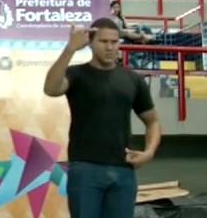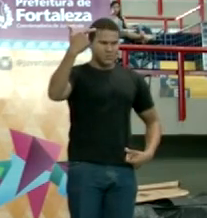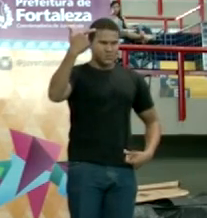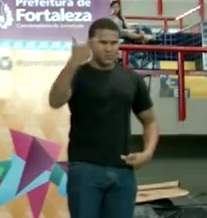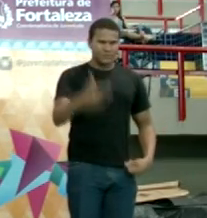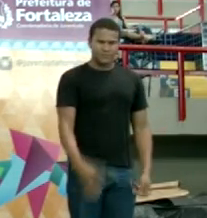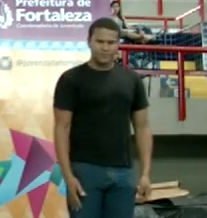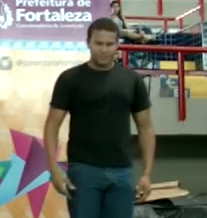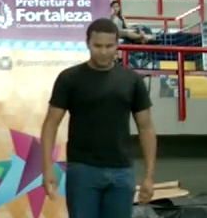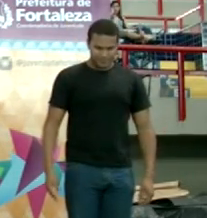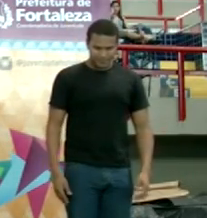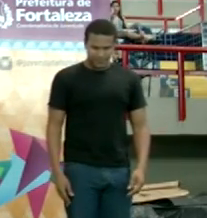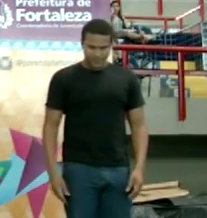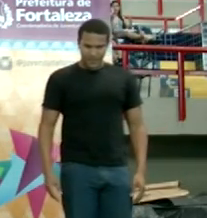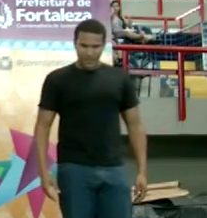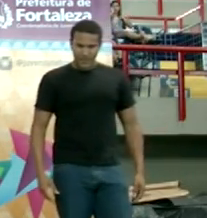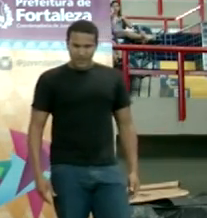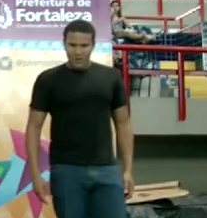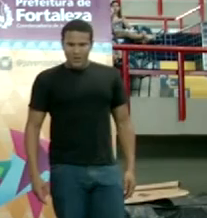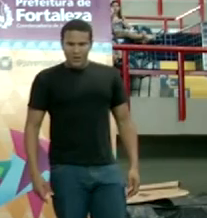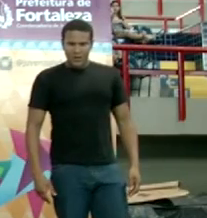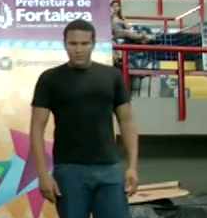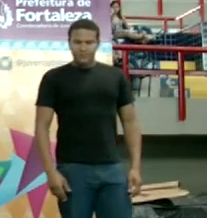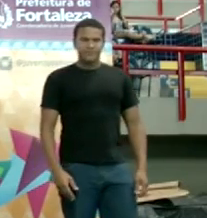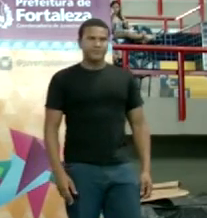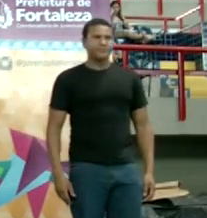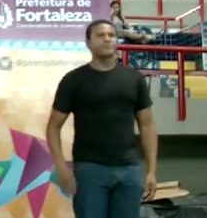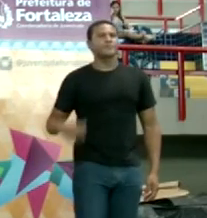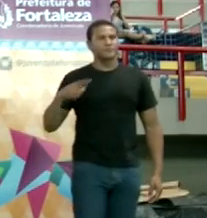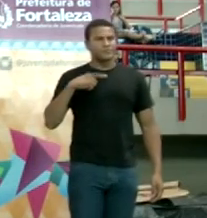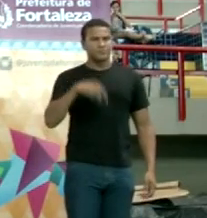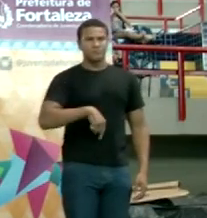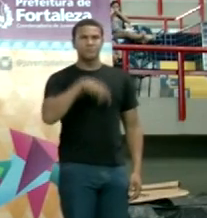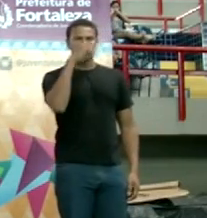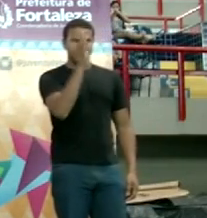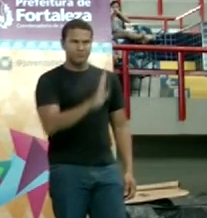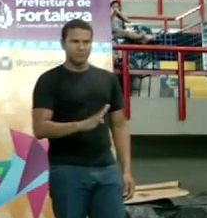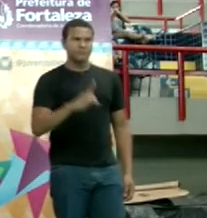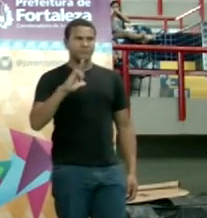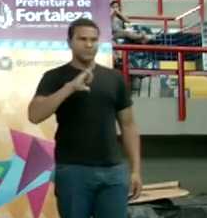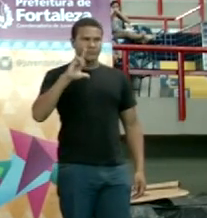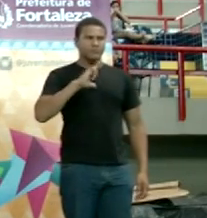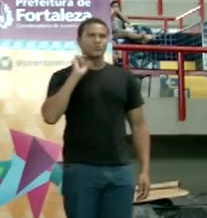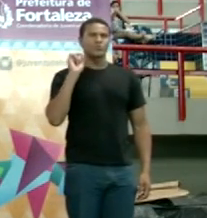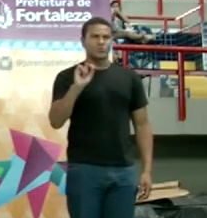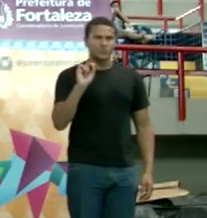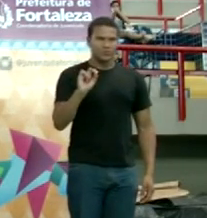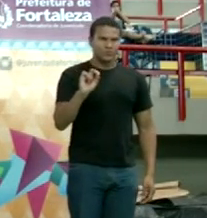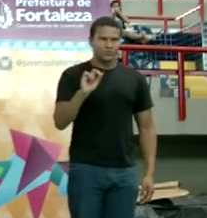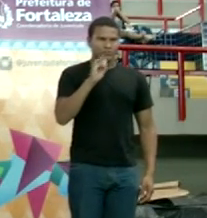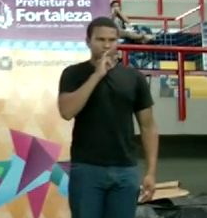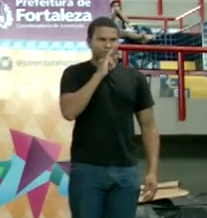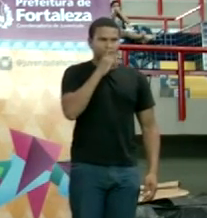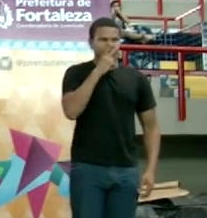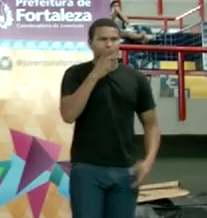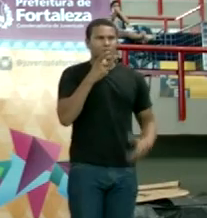então? Pessoal, aqui no Brasil, nós vamos ter o estabelecimento do